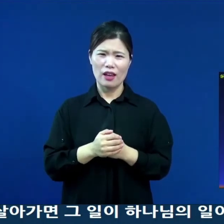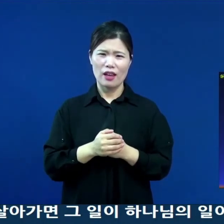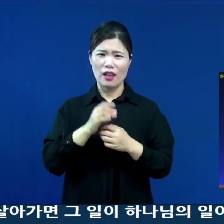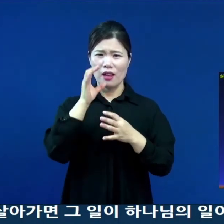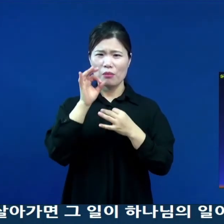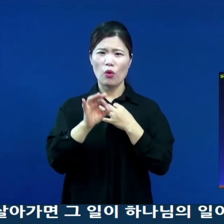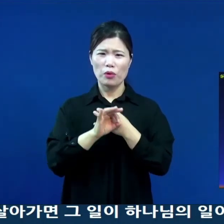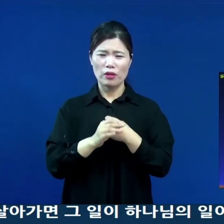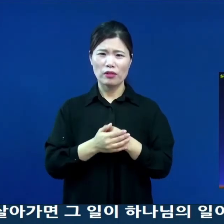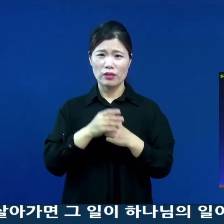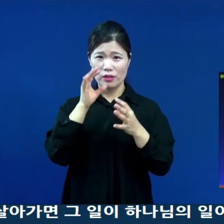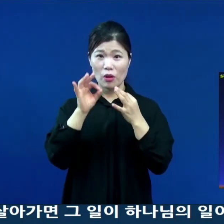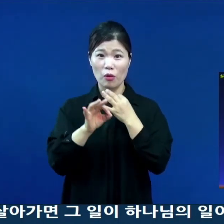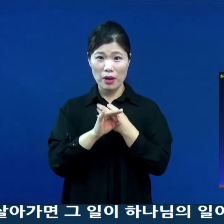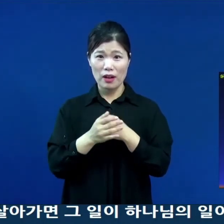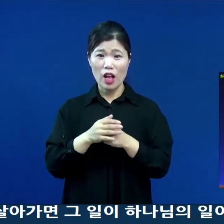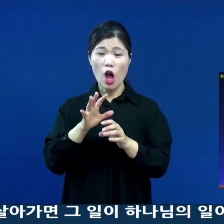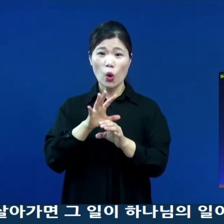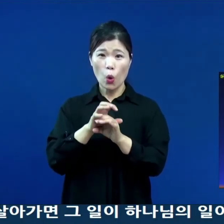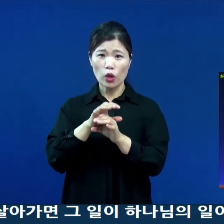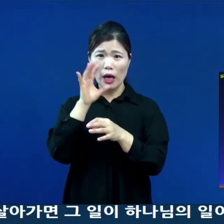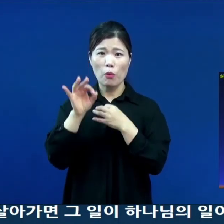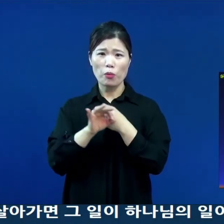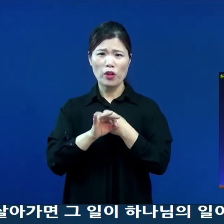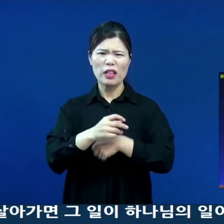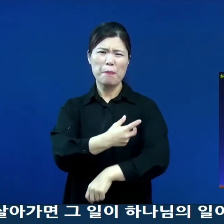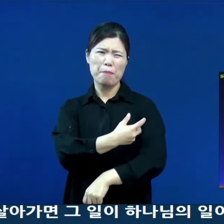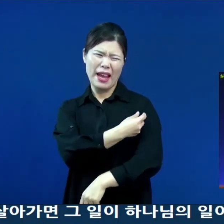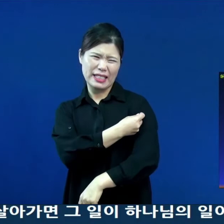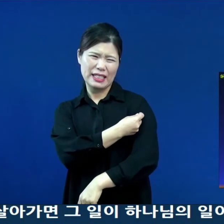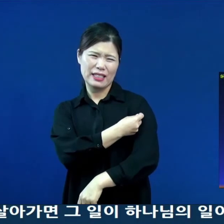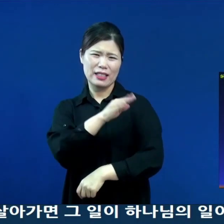코로나가 백신 맞으면 안전할 것 같으시죠?